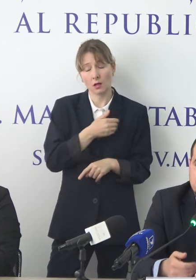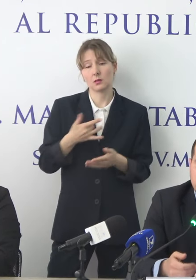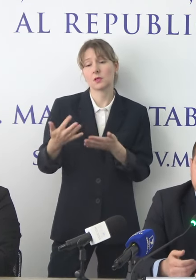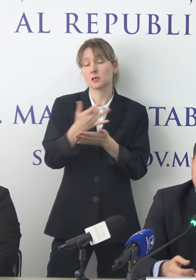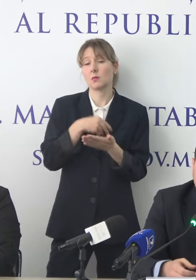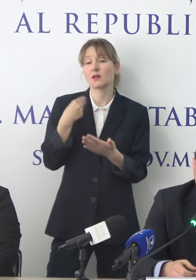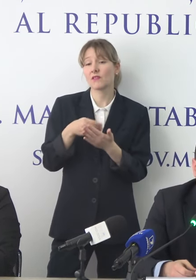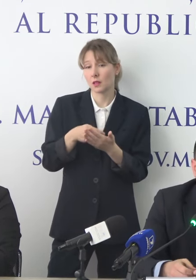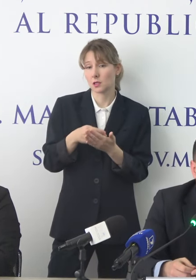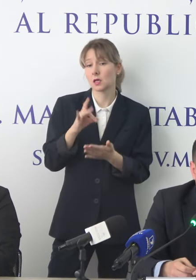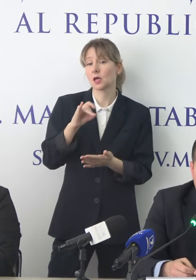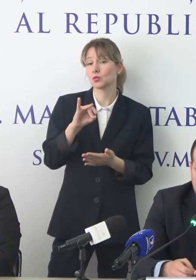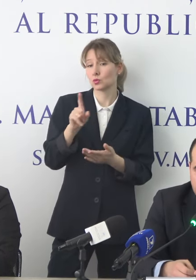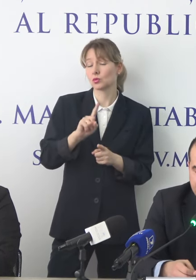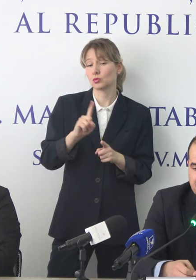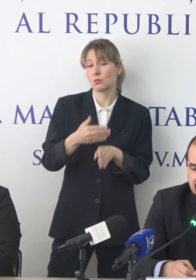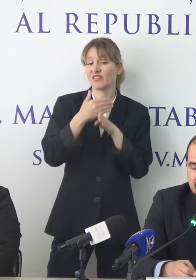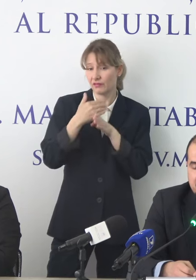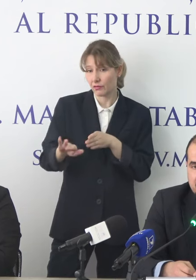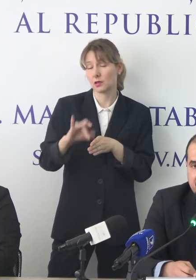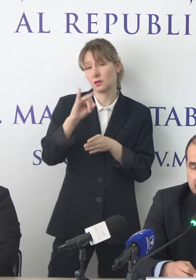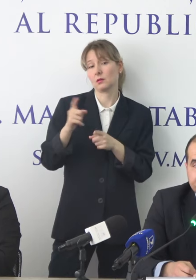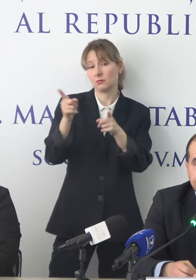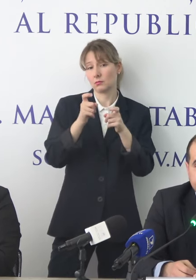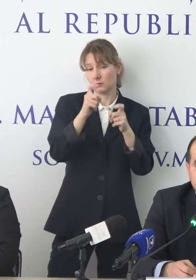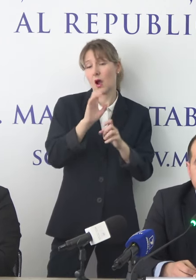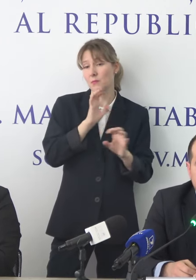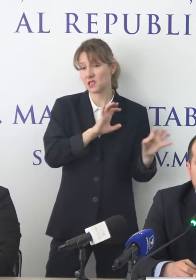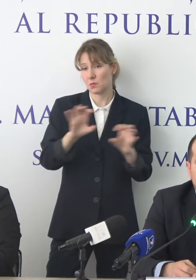ca să asigurăm acea protecție minimă.